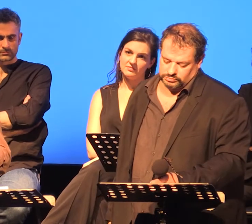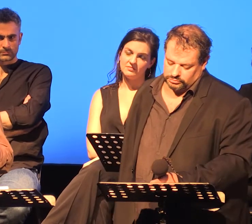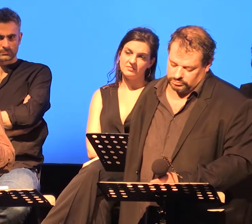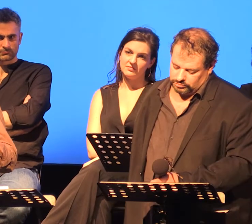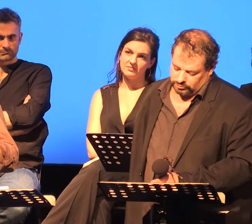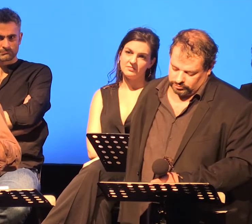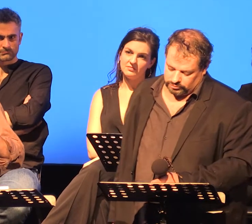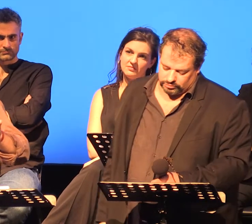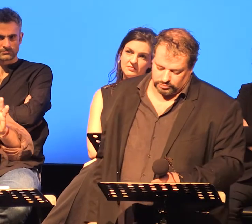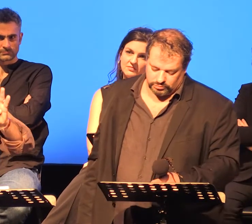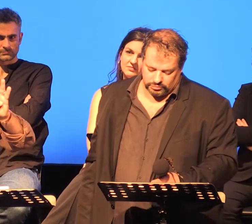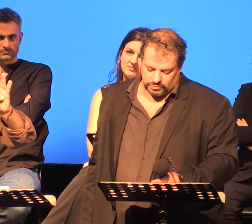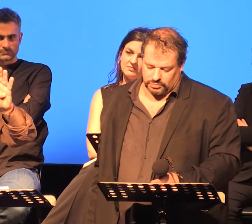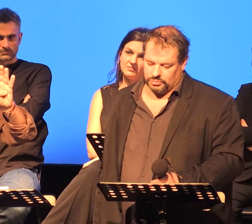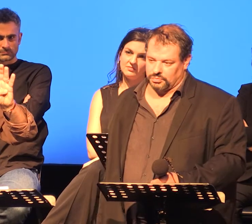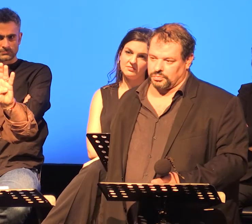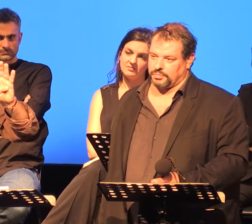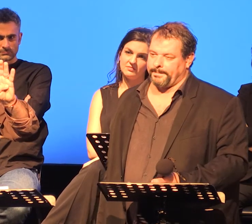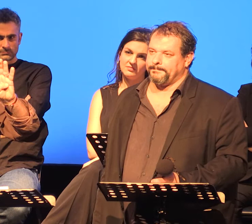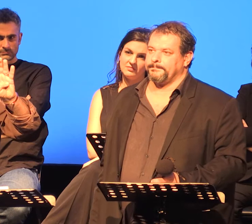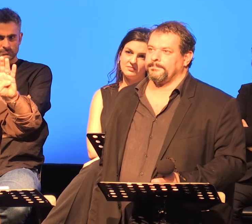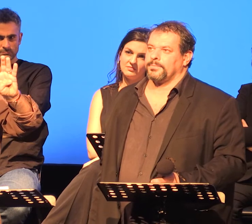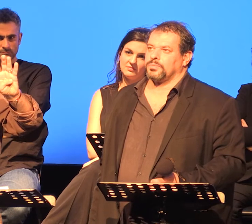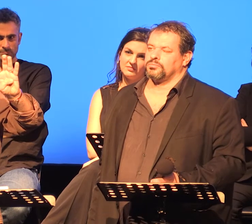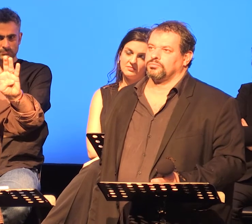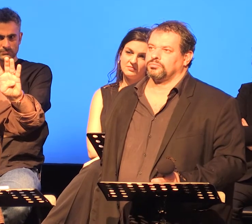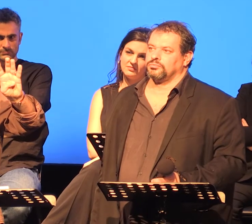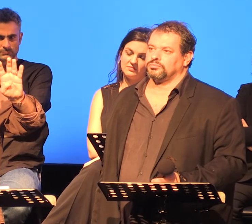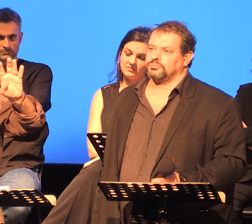وجدت ووعد الوالدين